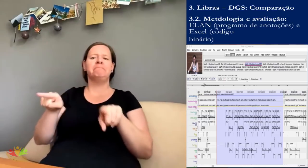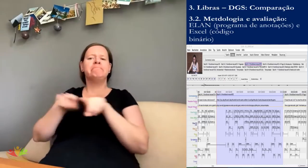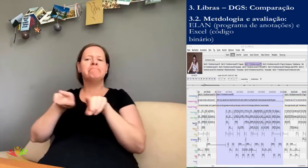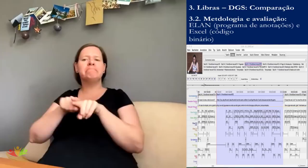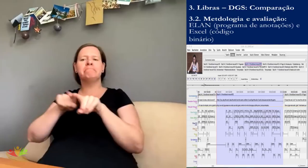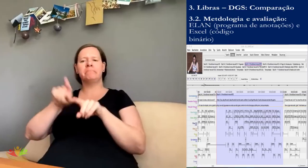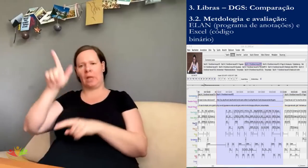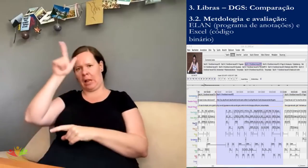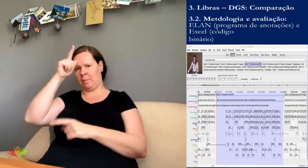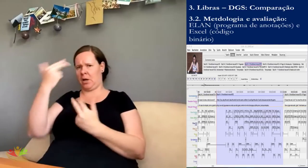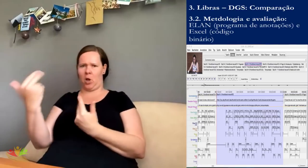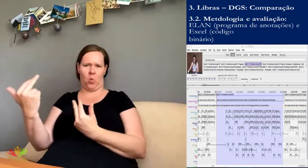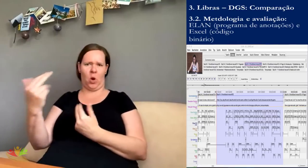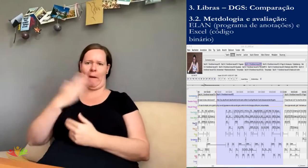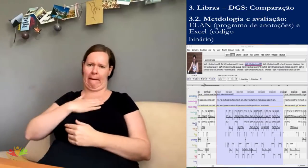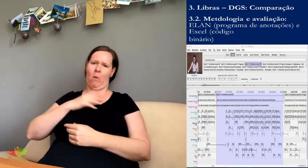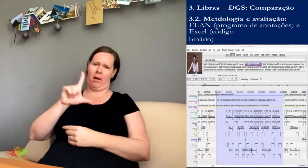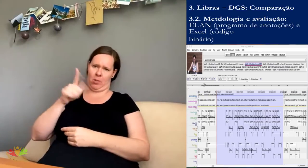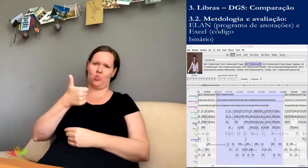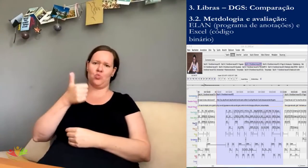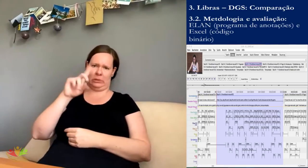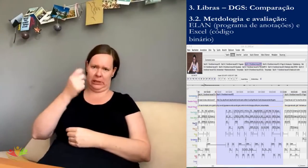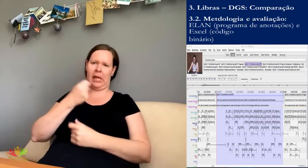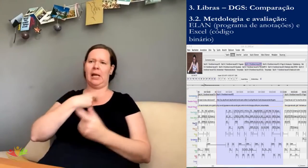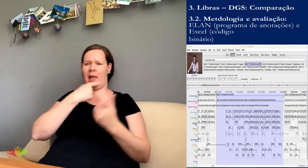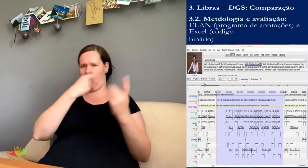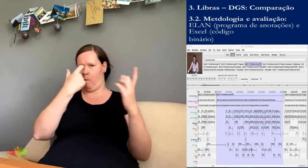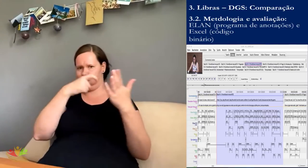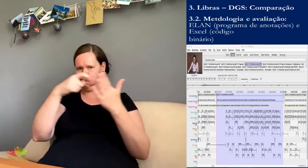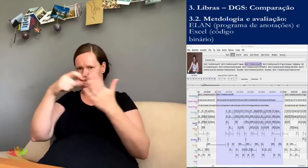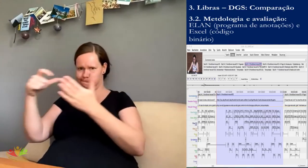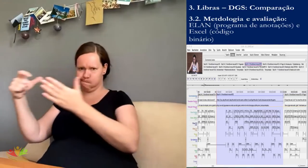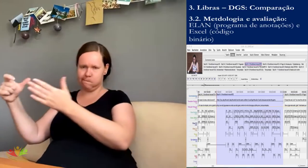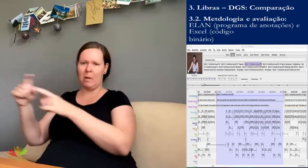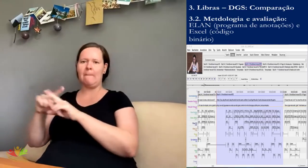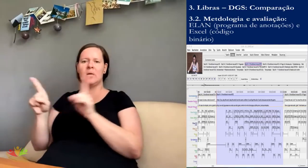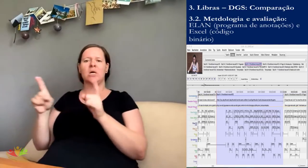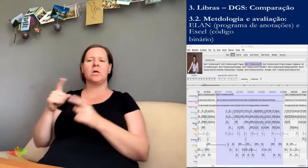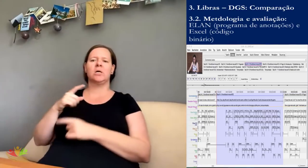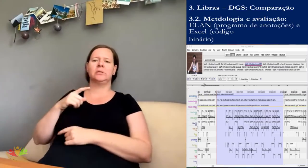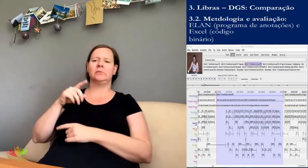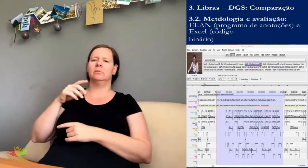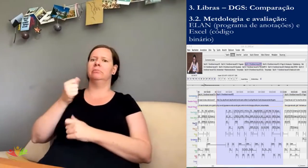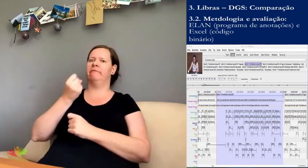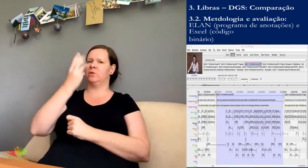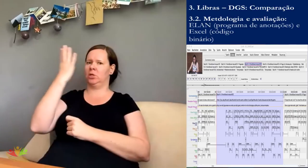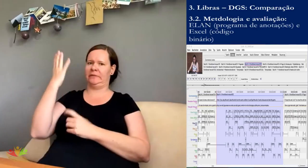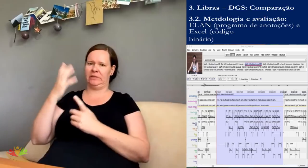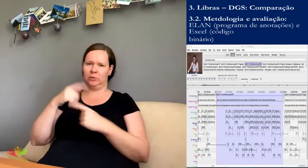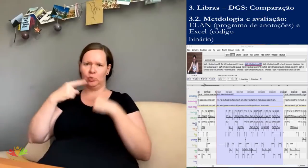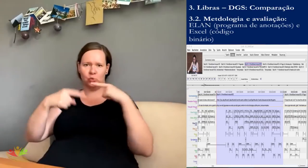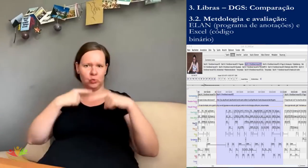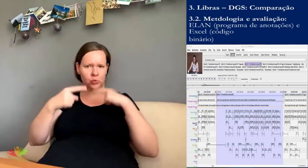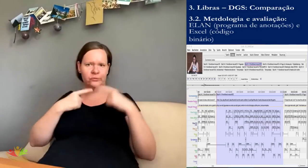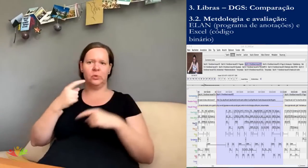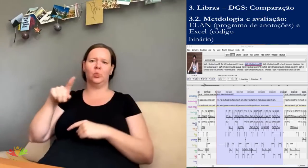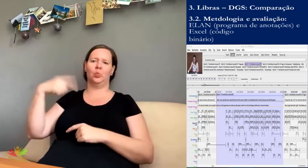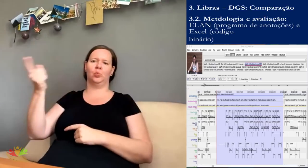melhor forma de glosar aquela sentença ou a tradução. A mesma coisa aconteceu aqui com a língua de sinais